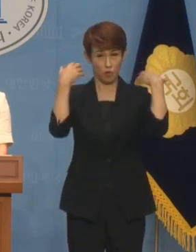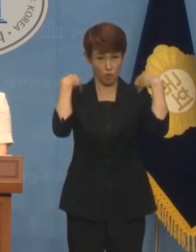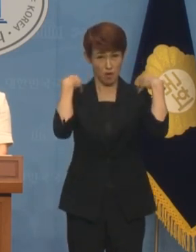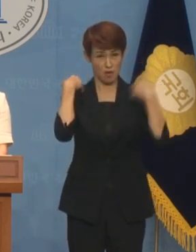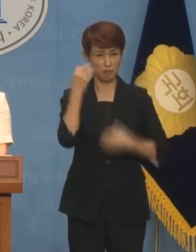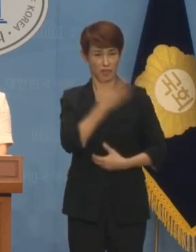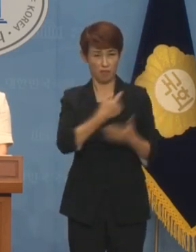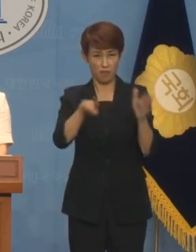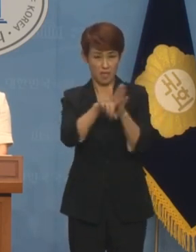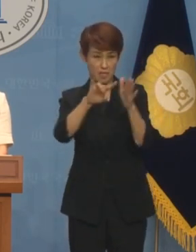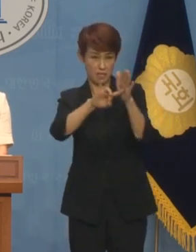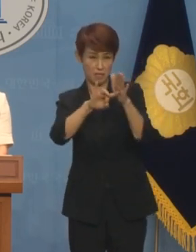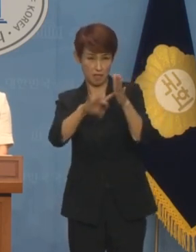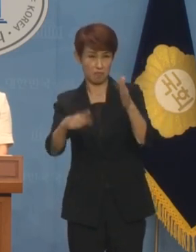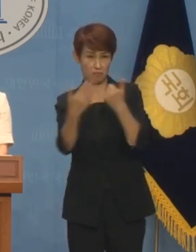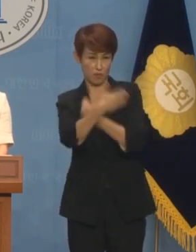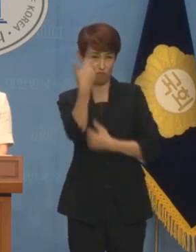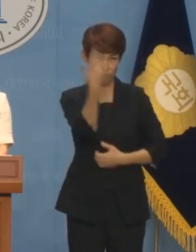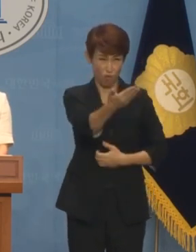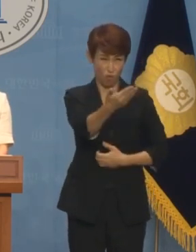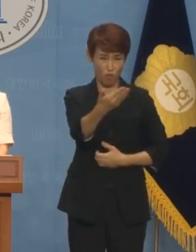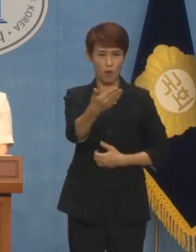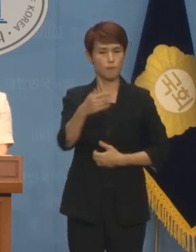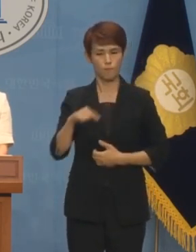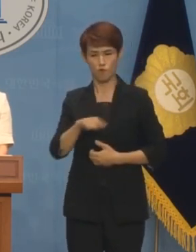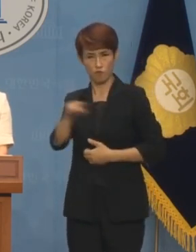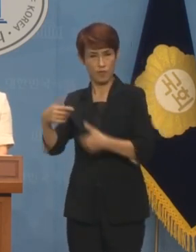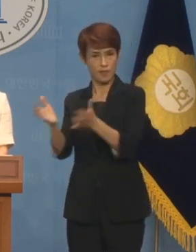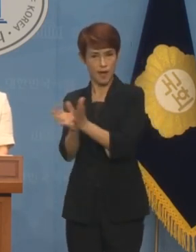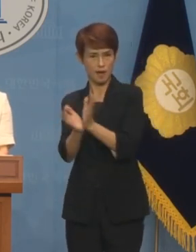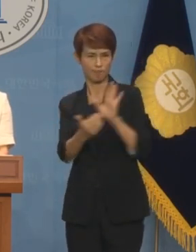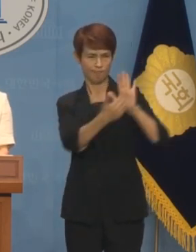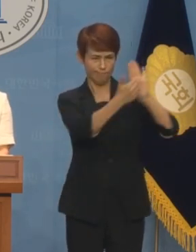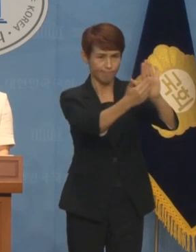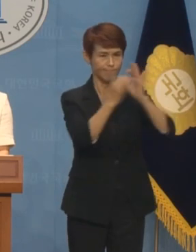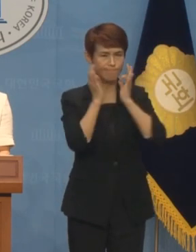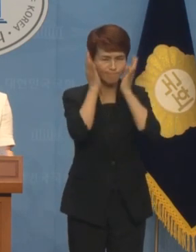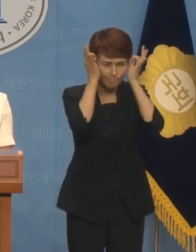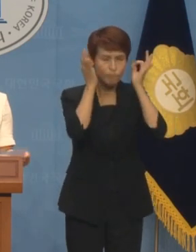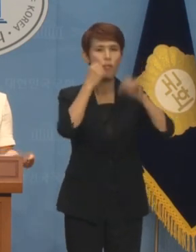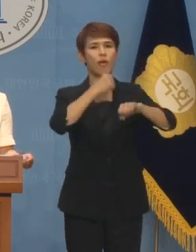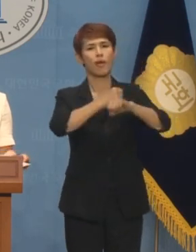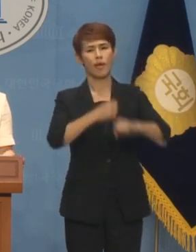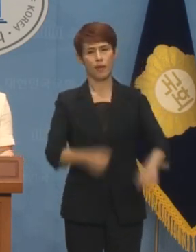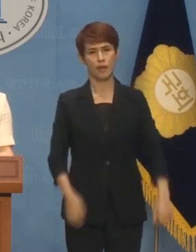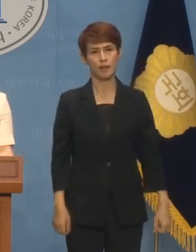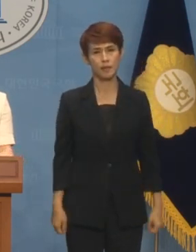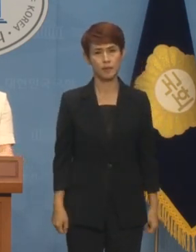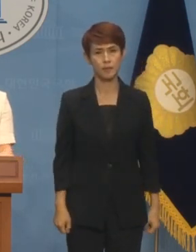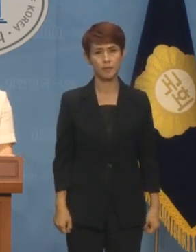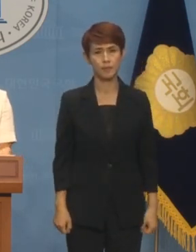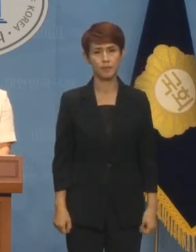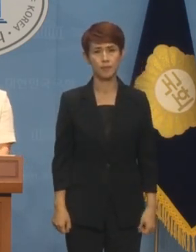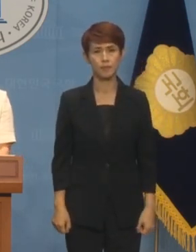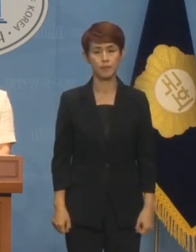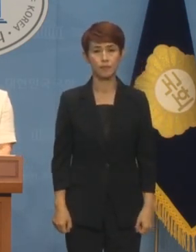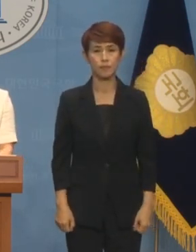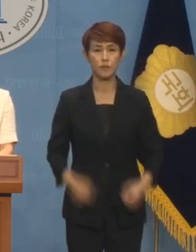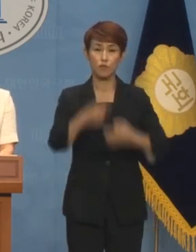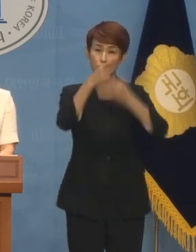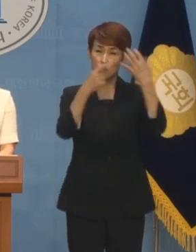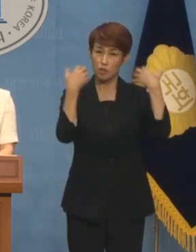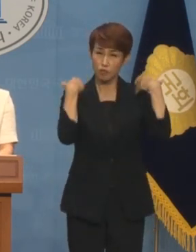감세 추진을 기본소득당은 무슨 수를 써서라도 막아내는 데에 앞장설 것입니다. 윤석열